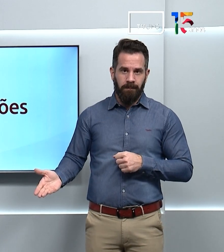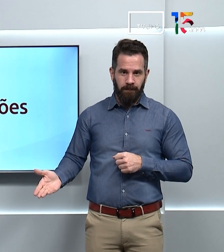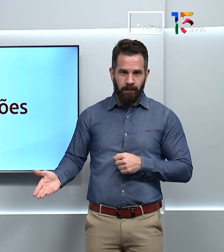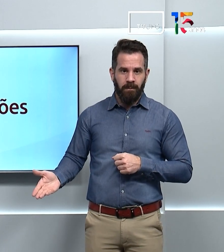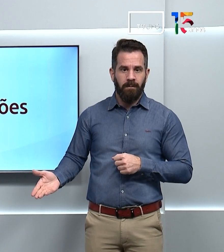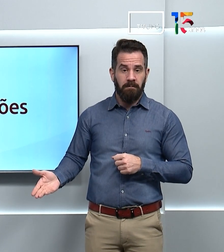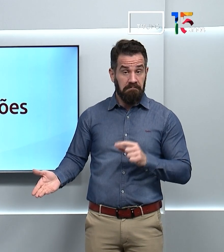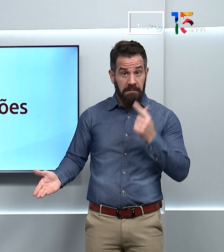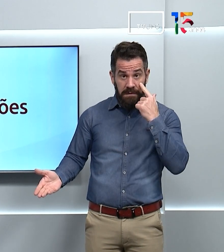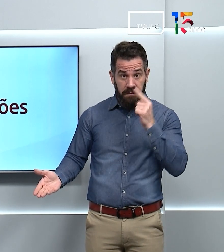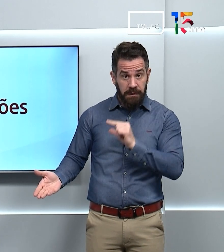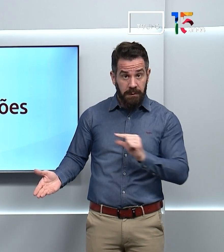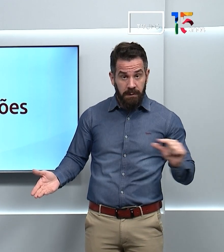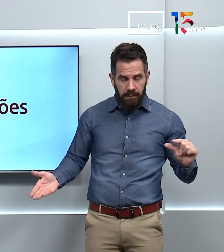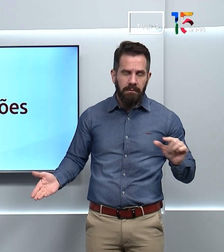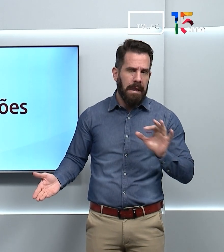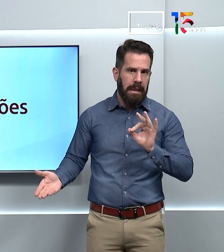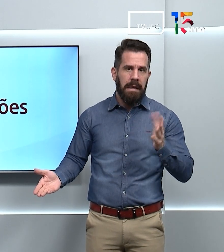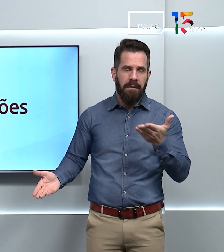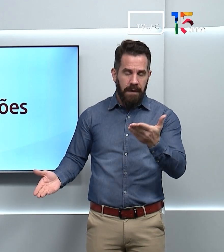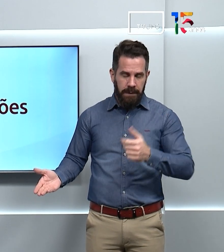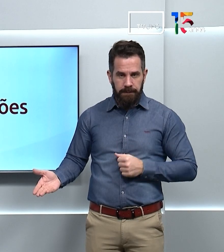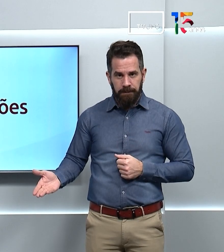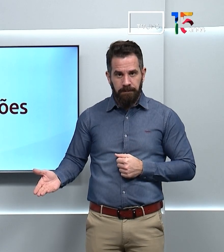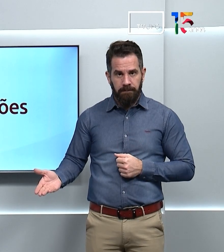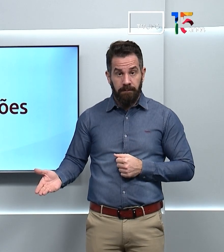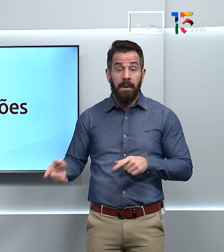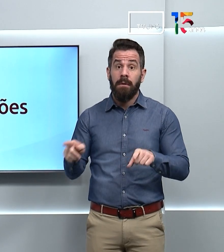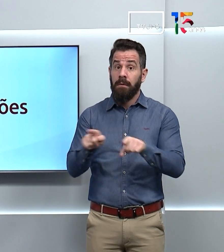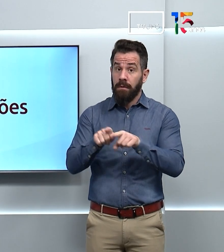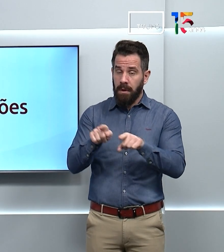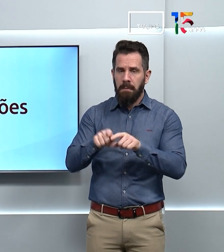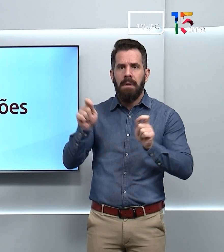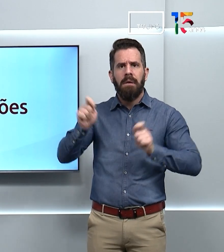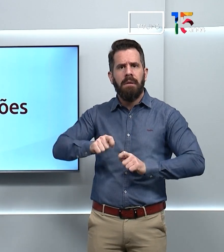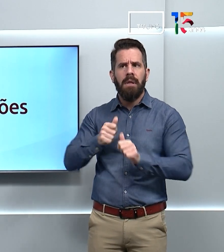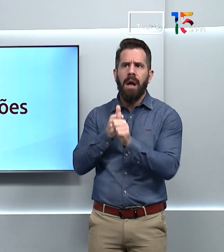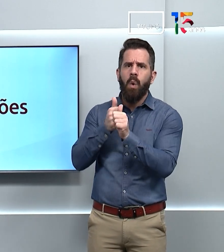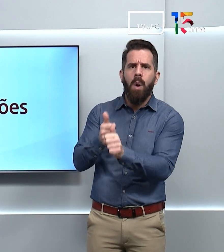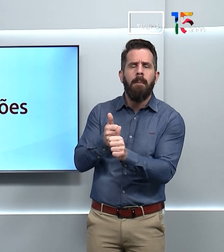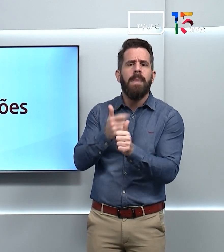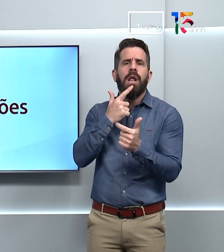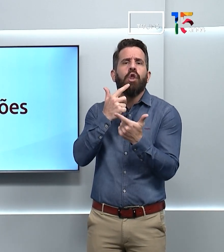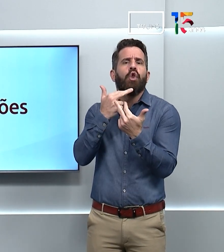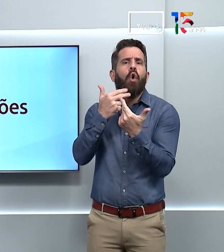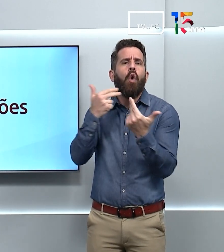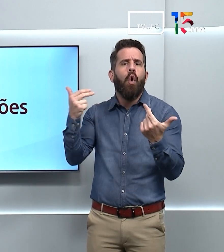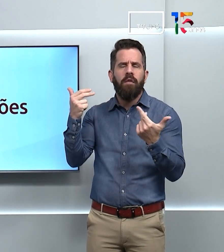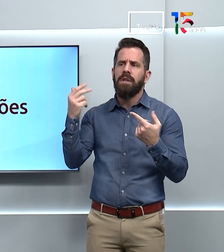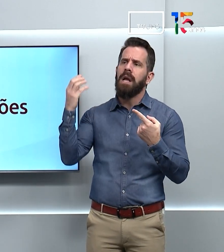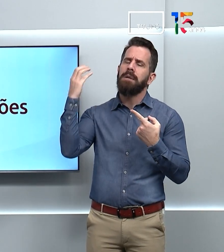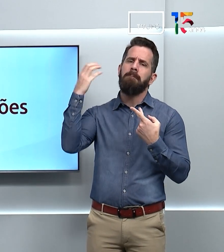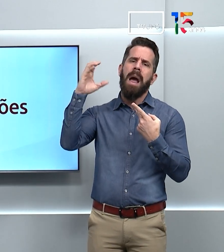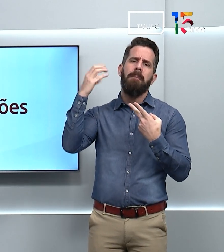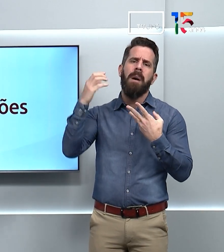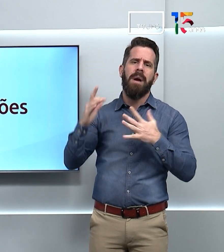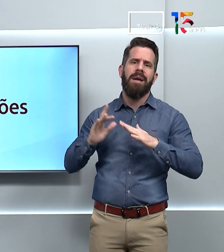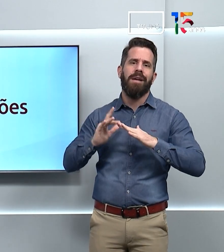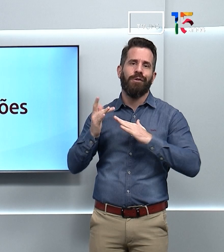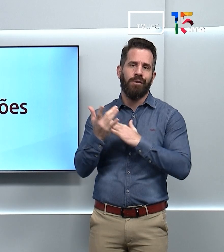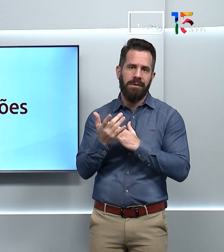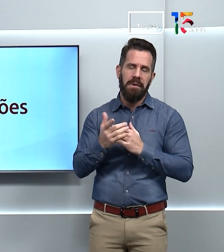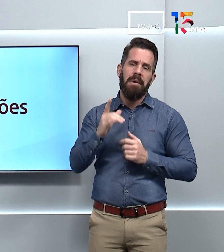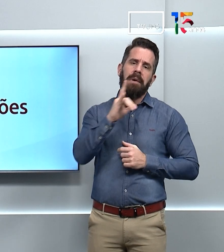629-9181-1406, como está aparecendo aqui embaixo da sua tela. Além disso, você pode conferir os nossos conteúdos nas redes sociais. A gente tem Instagram,